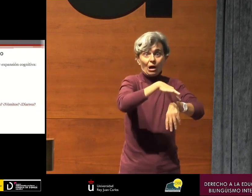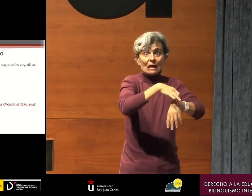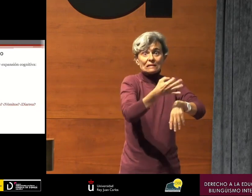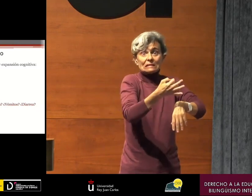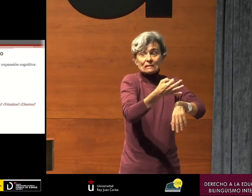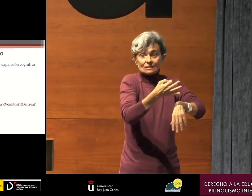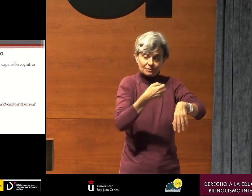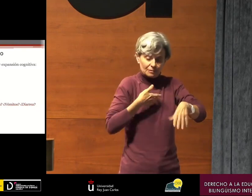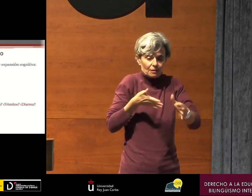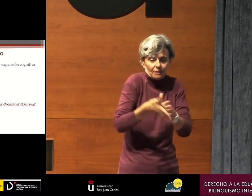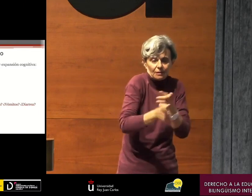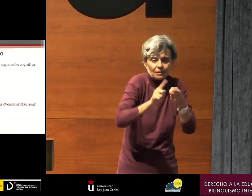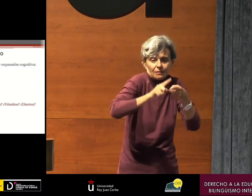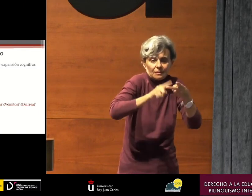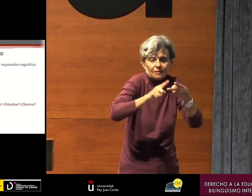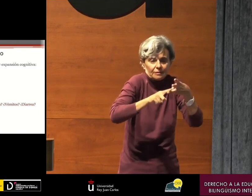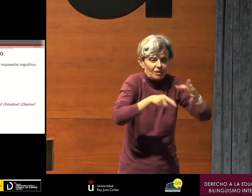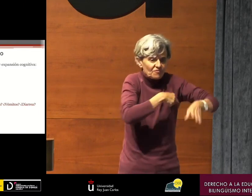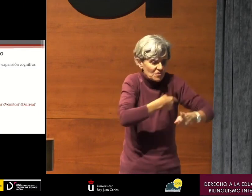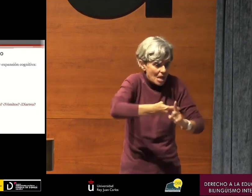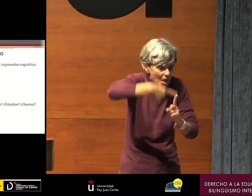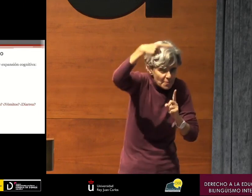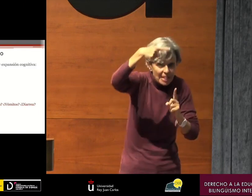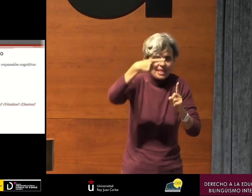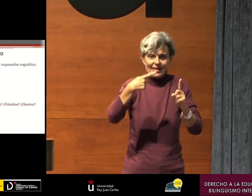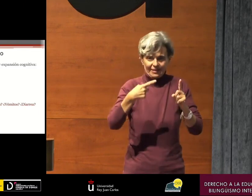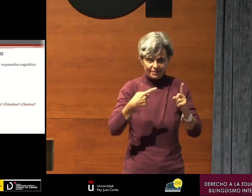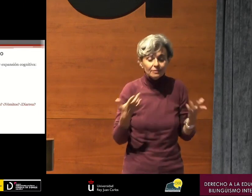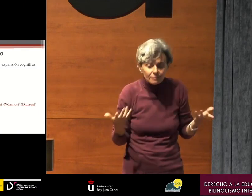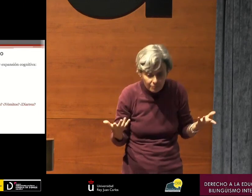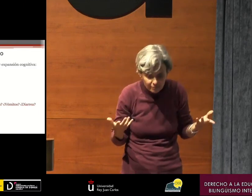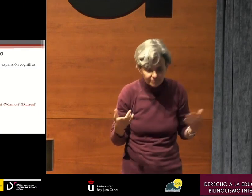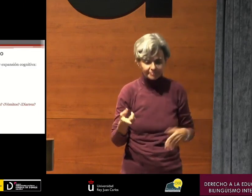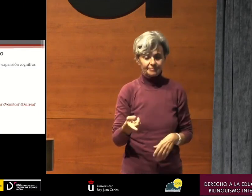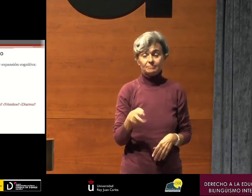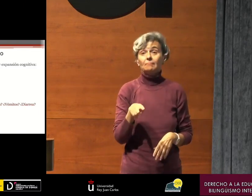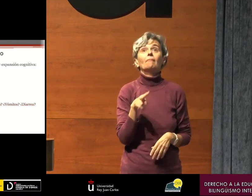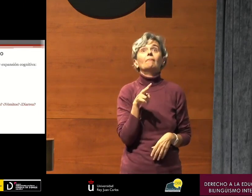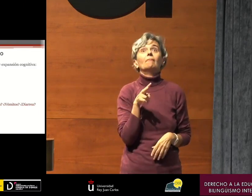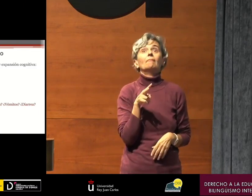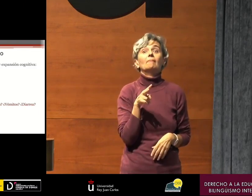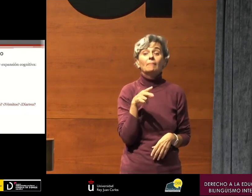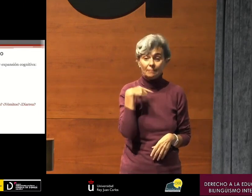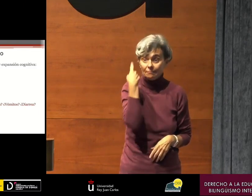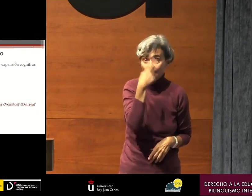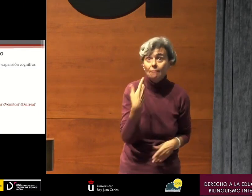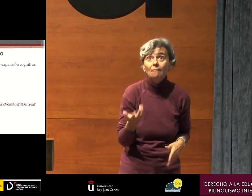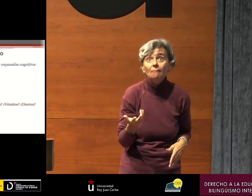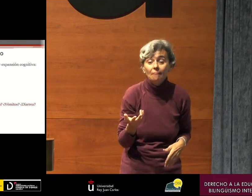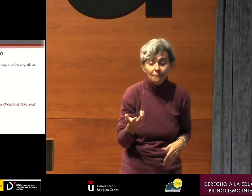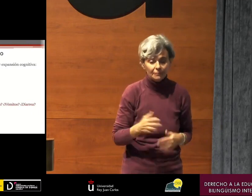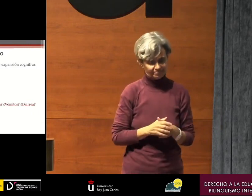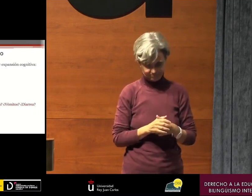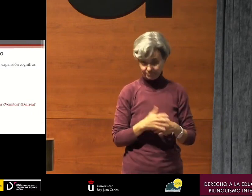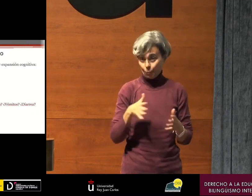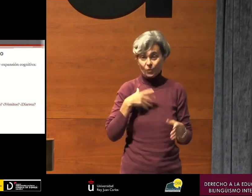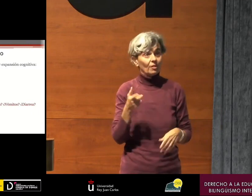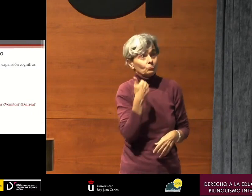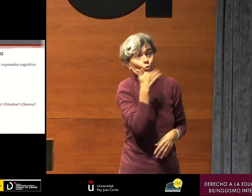Todos estos conocimientos, que a lo mejor son conceptos que son nuevos, que él no conoce, se los damos.